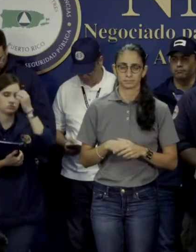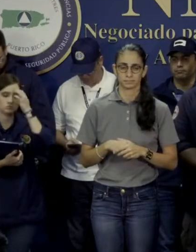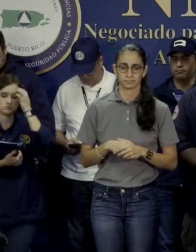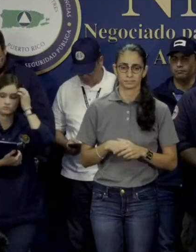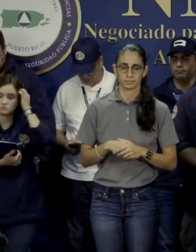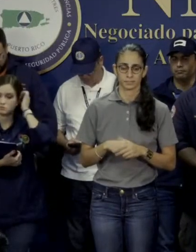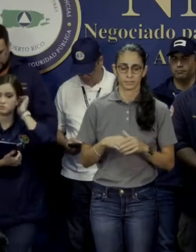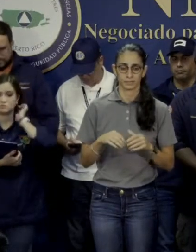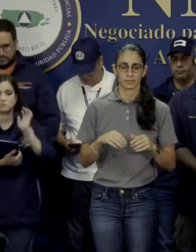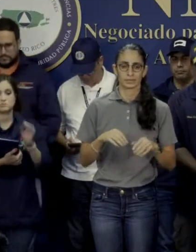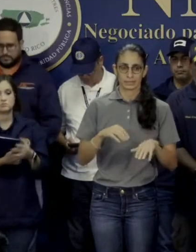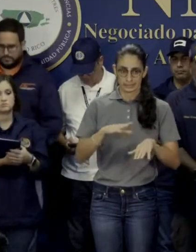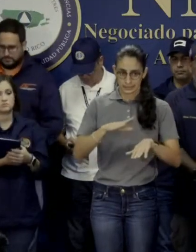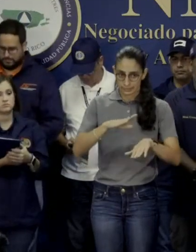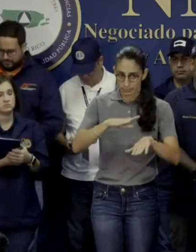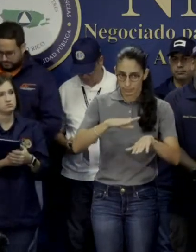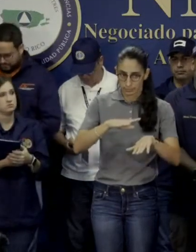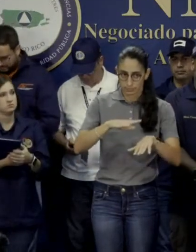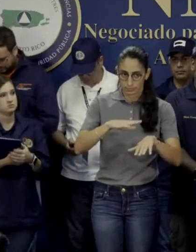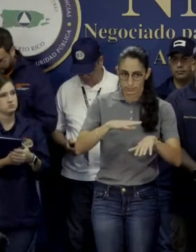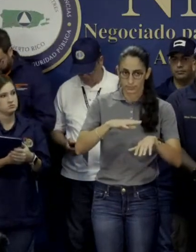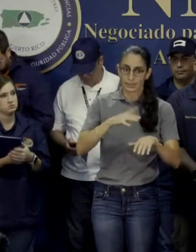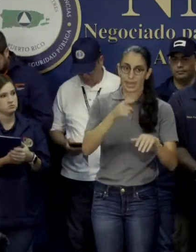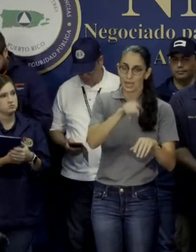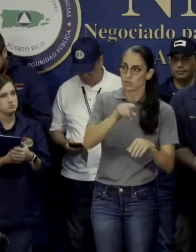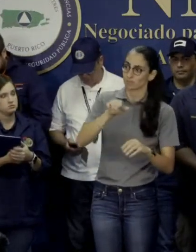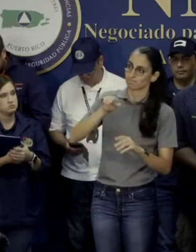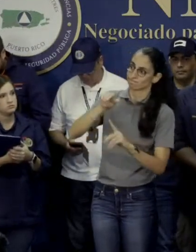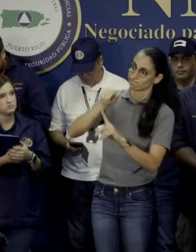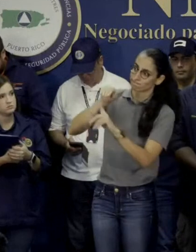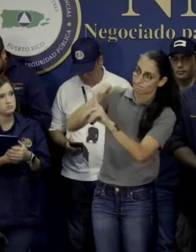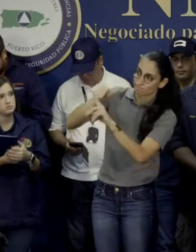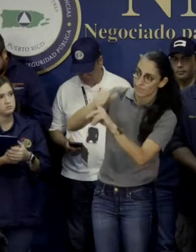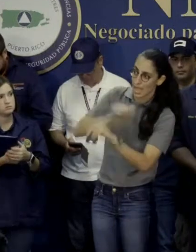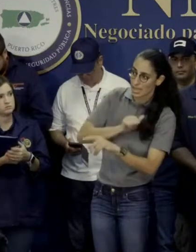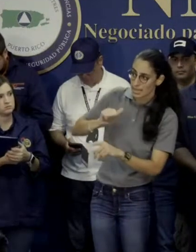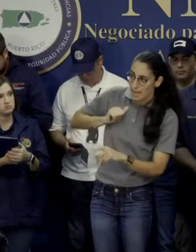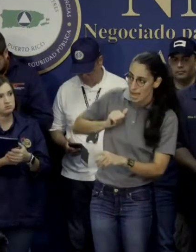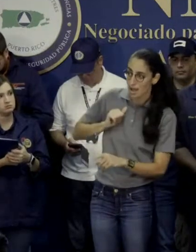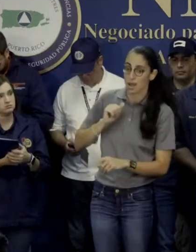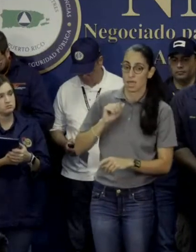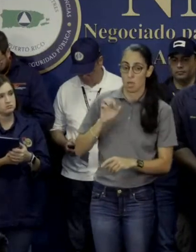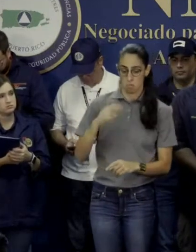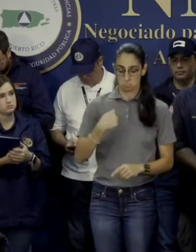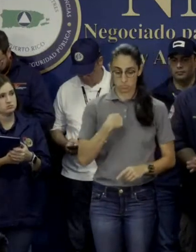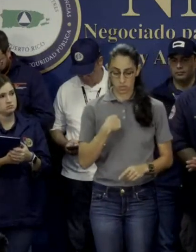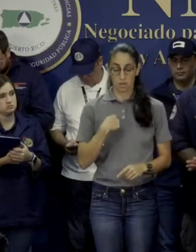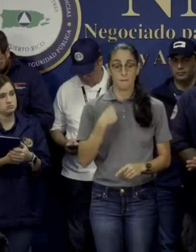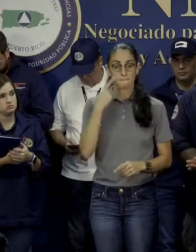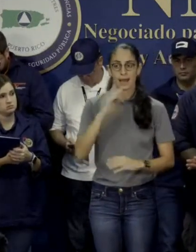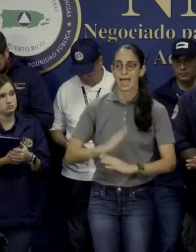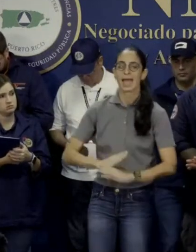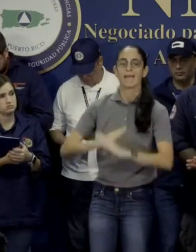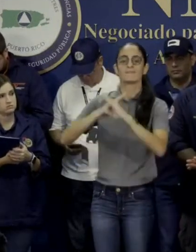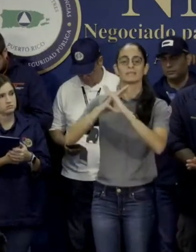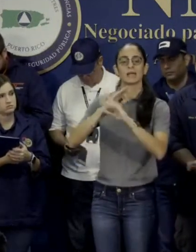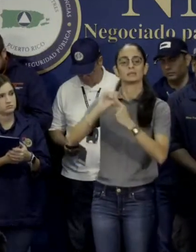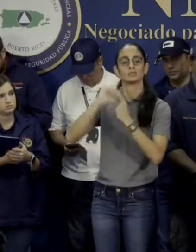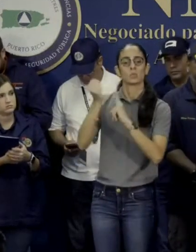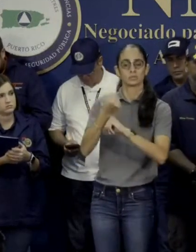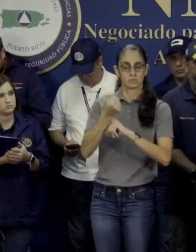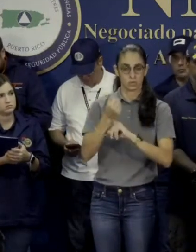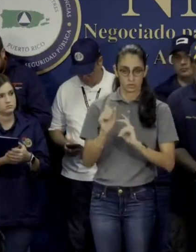acatado el llamado de su alcalde, de su alcaldesa, incluyendo el mío propio, para evitar esa